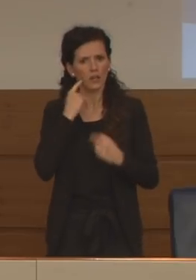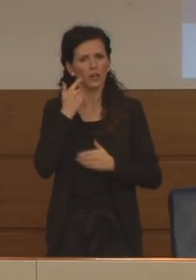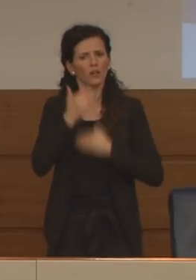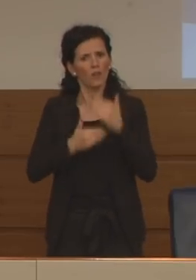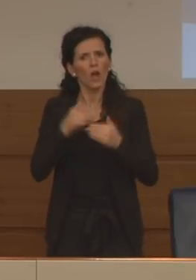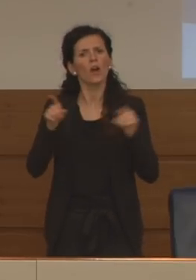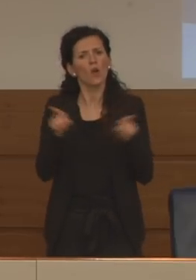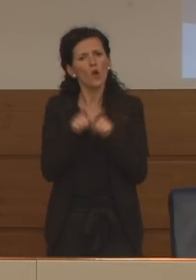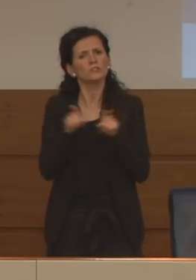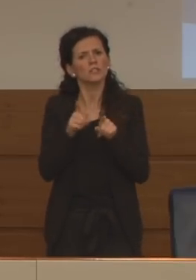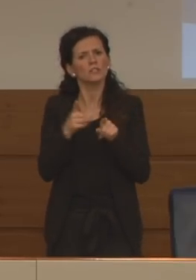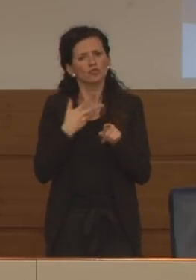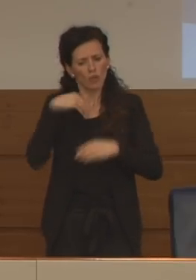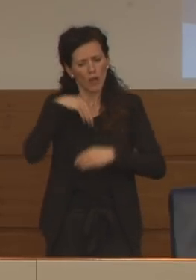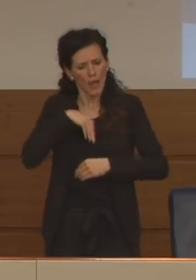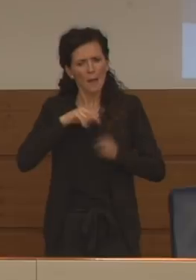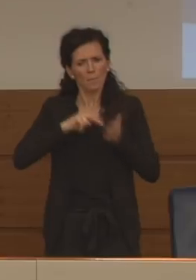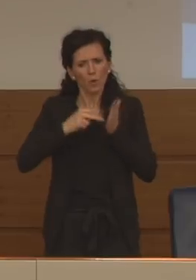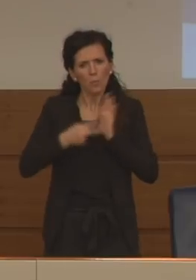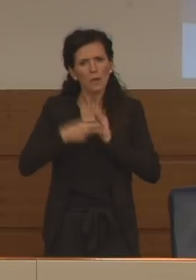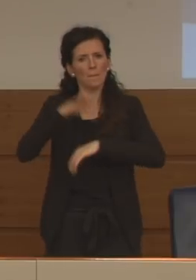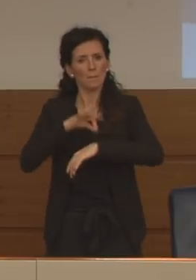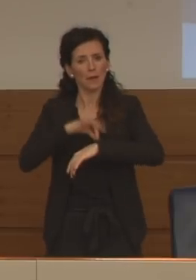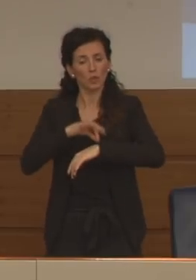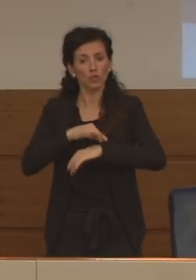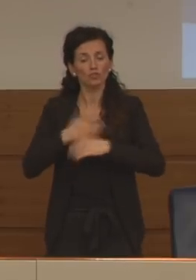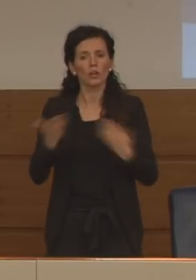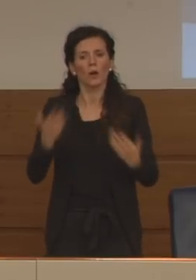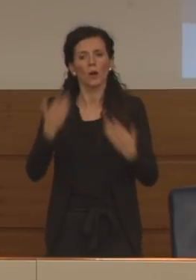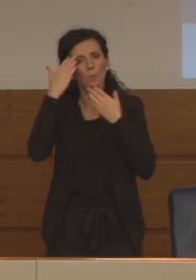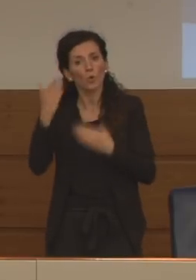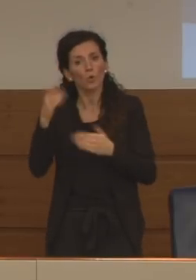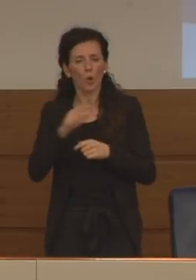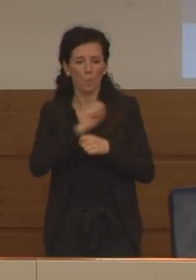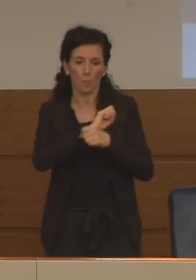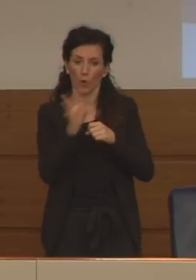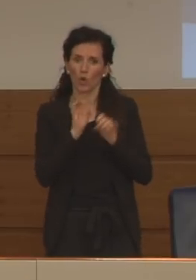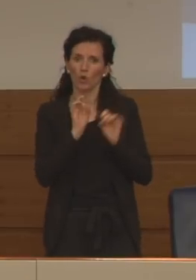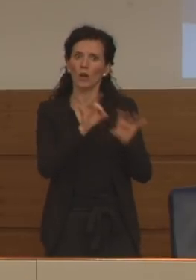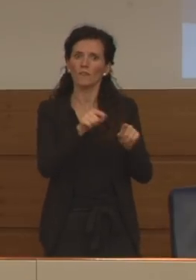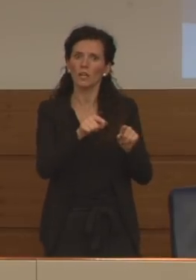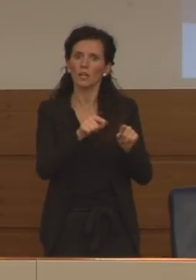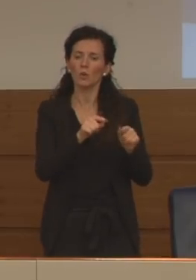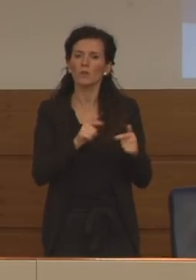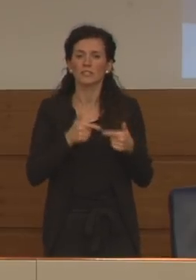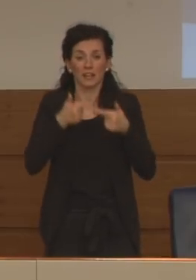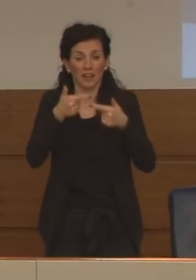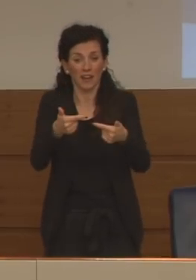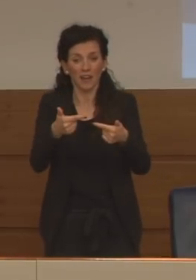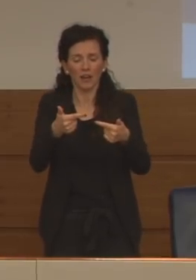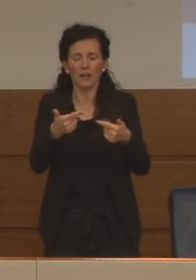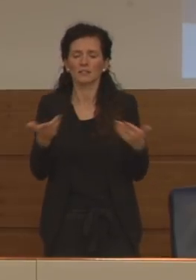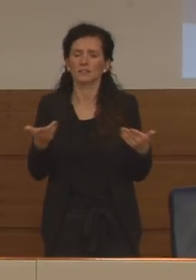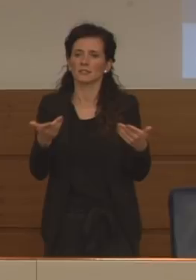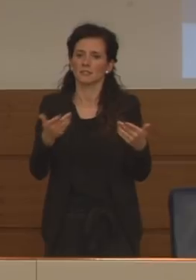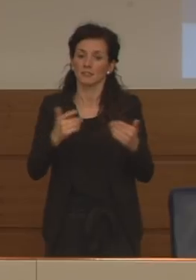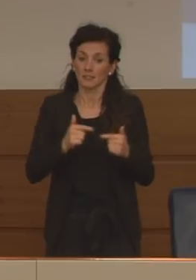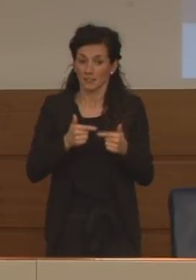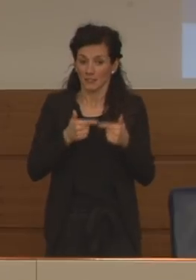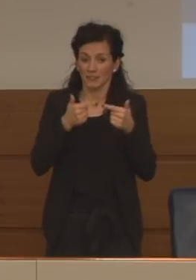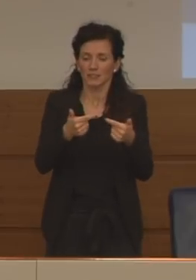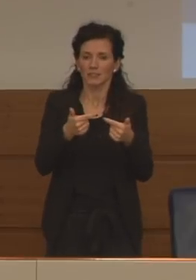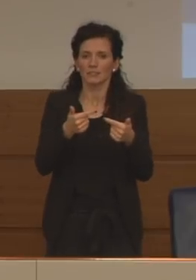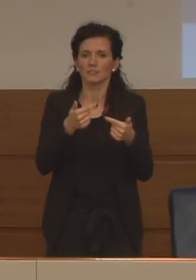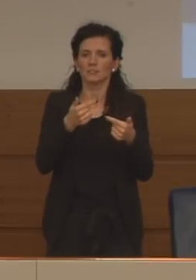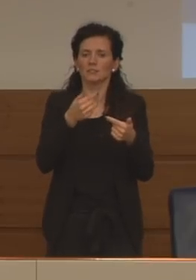patologie purtroppo questo tipo di infezione rappresenta vede questo virus è capace di